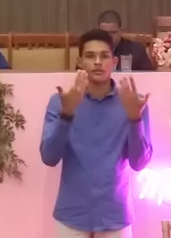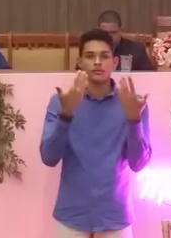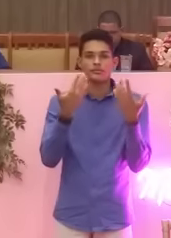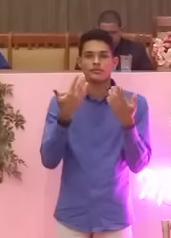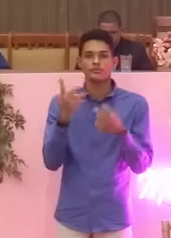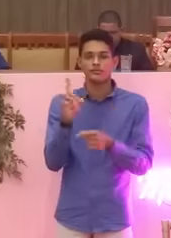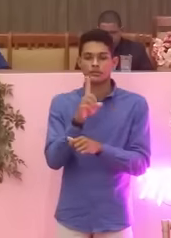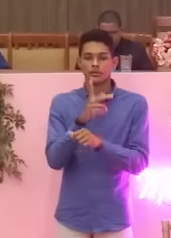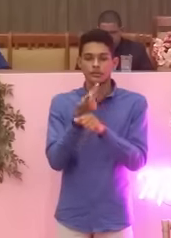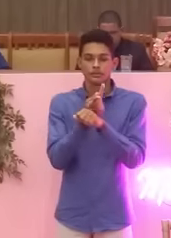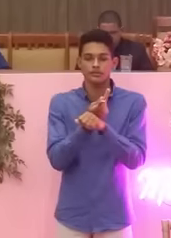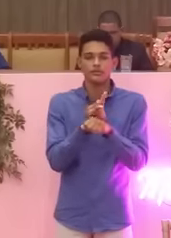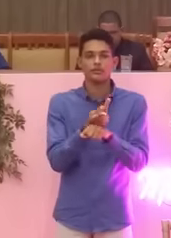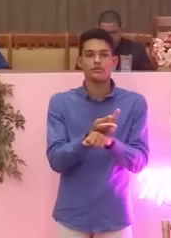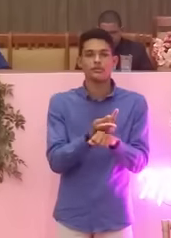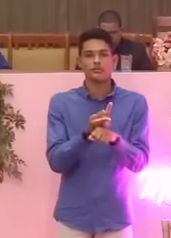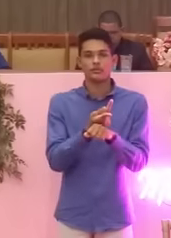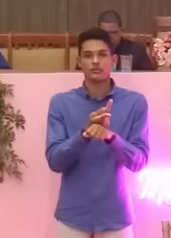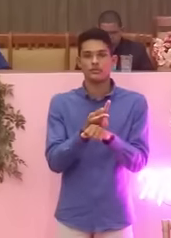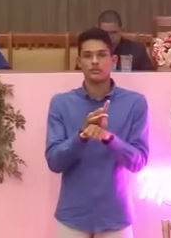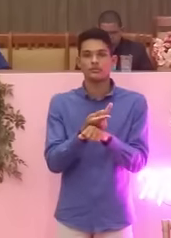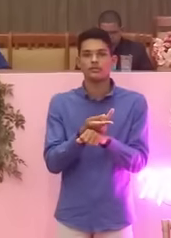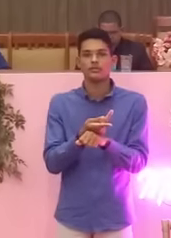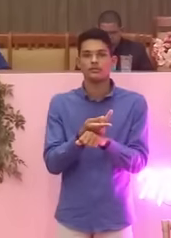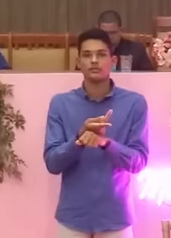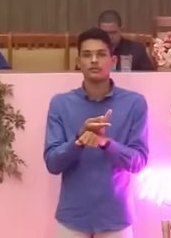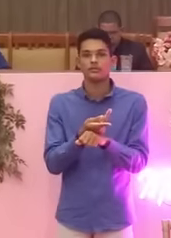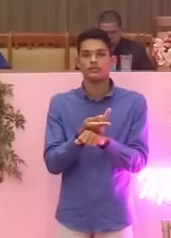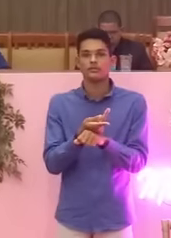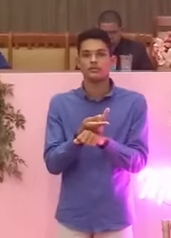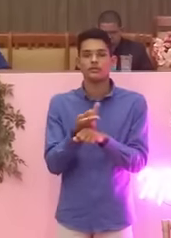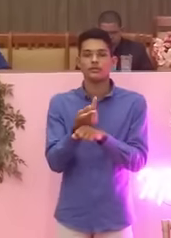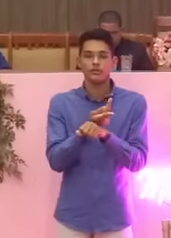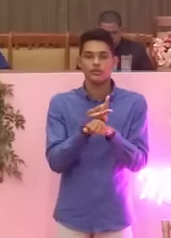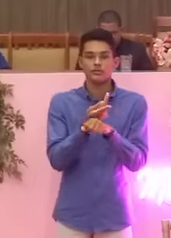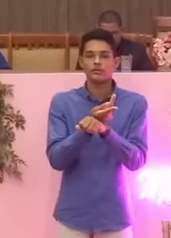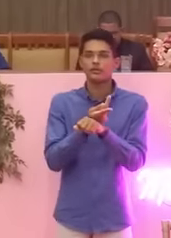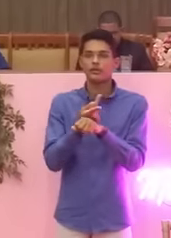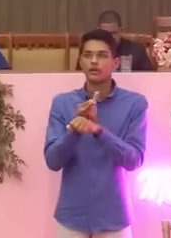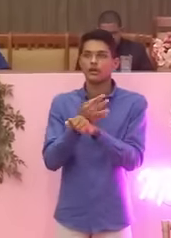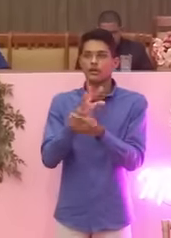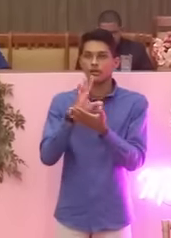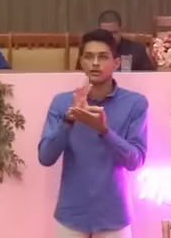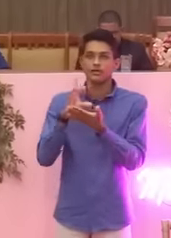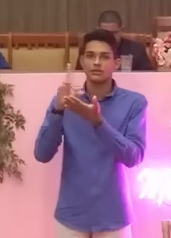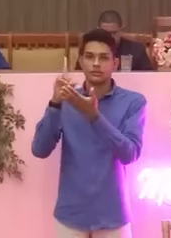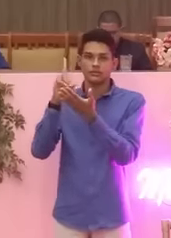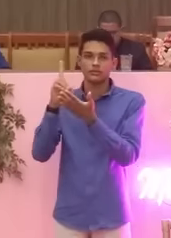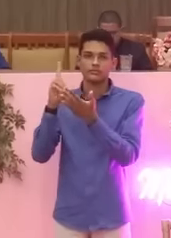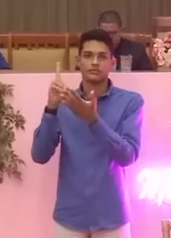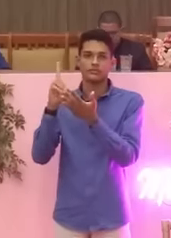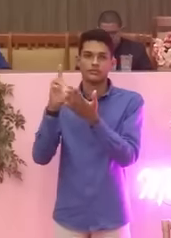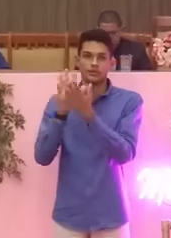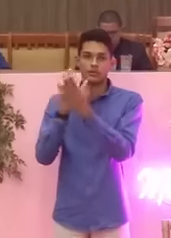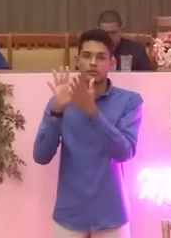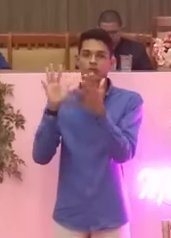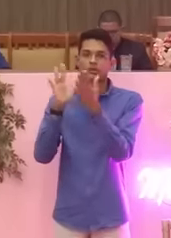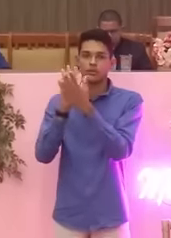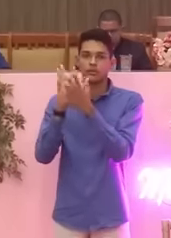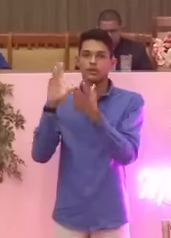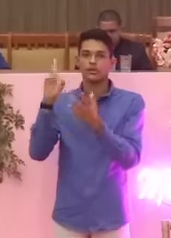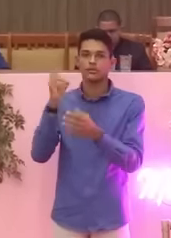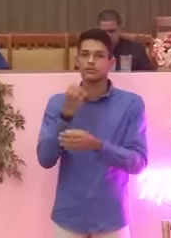procurarás nem paz Shalom Shalom e nem o tove nem bem